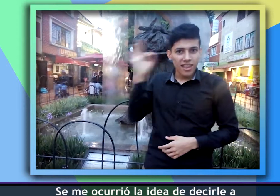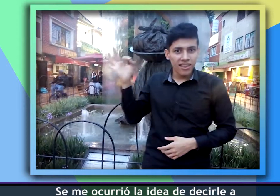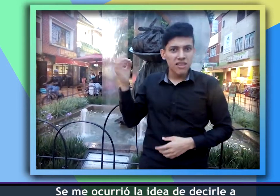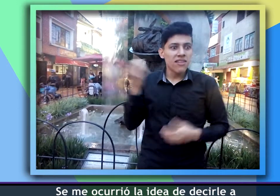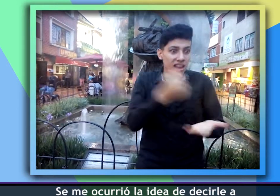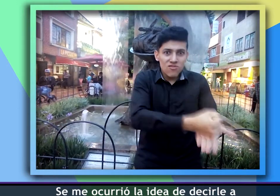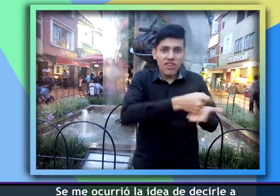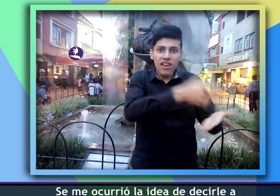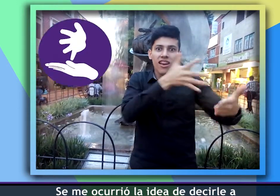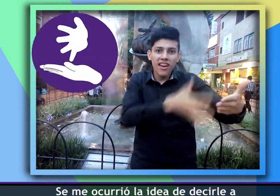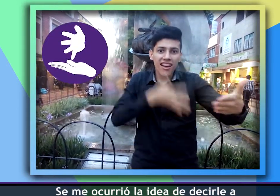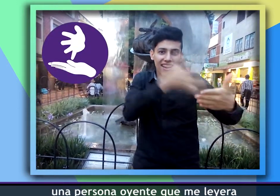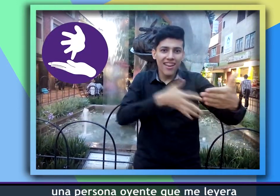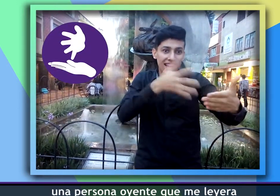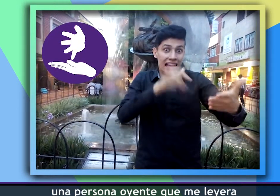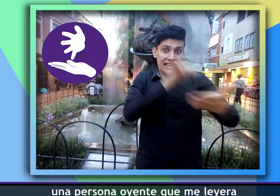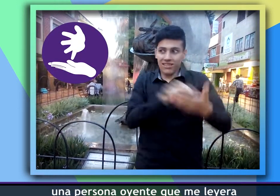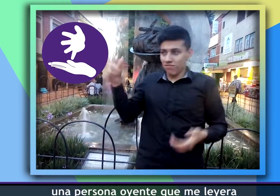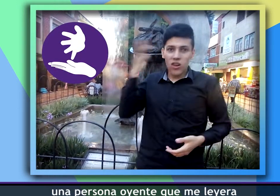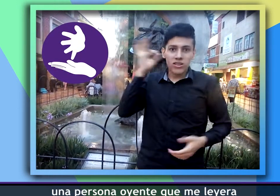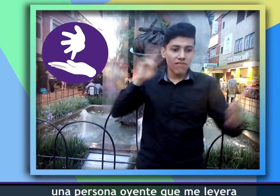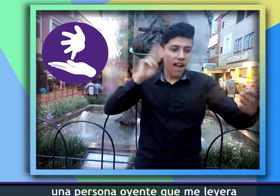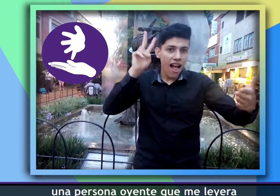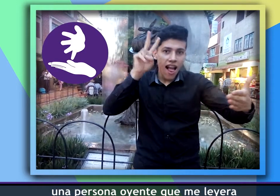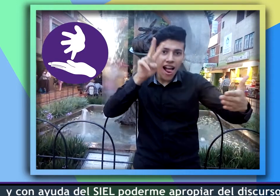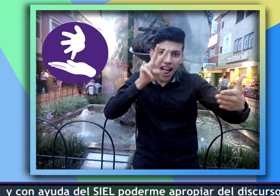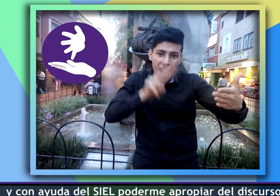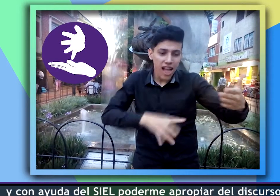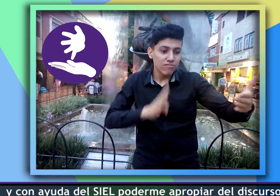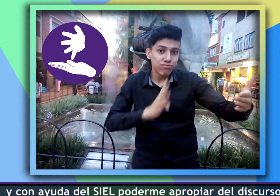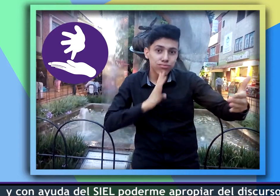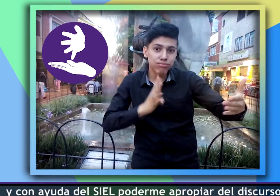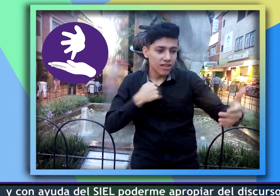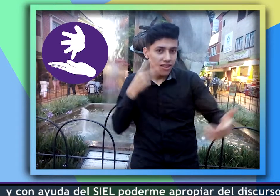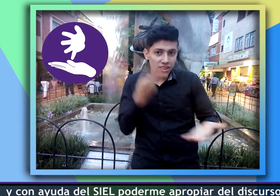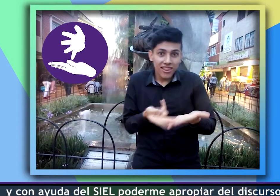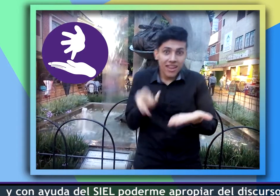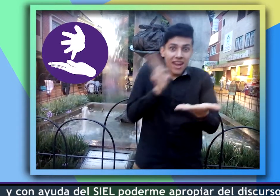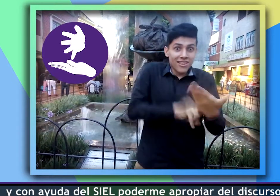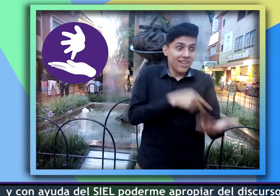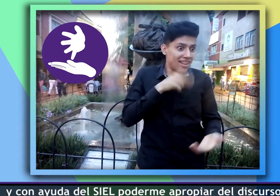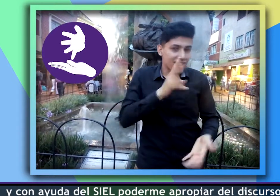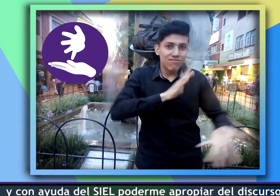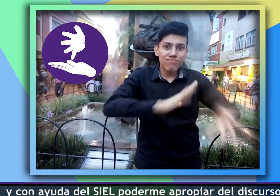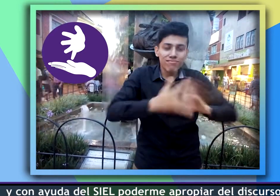ocurrió la idea de decirle a una persona oyente que me leyera y con la ayuda del Ciel poderme apropiar del discurso.